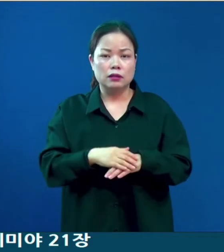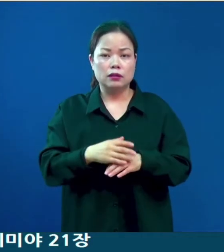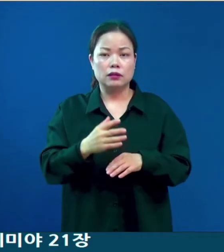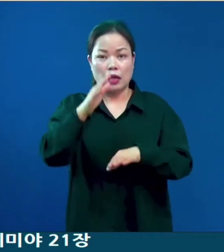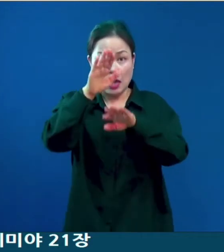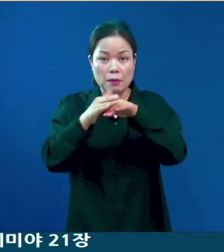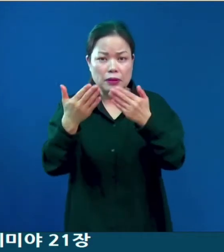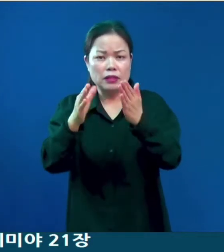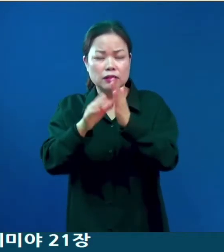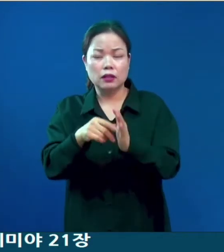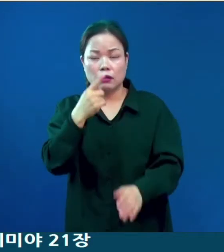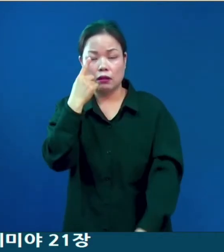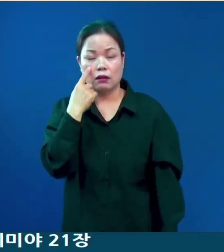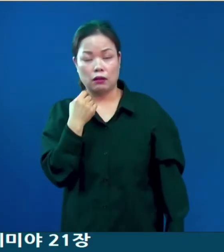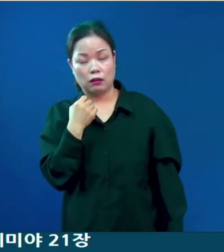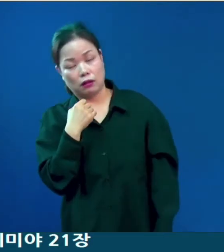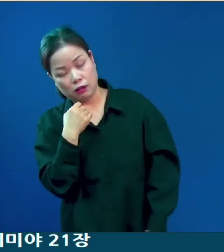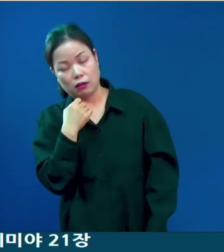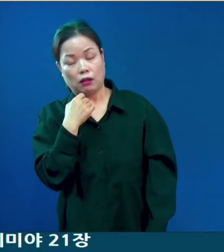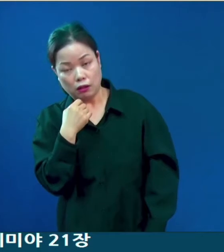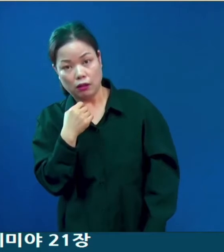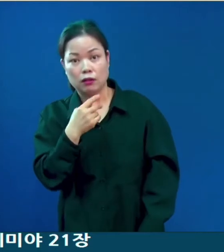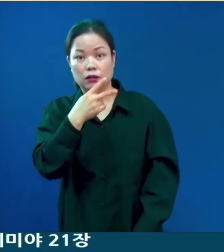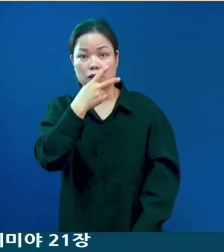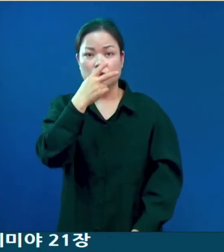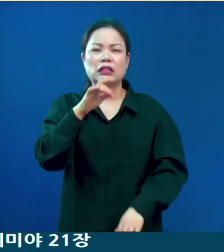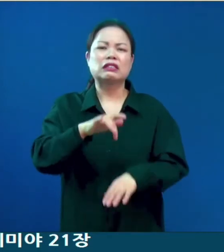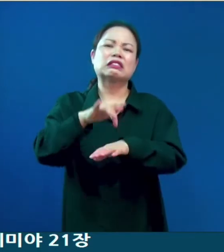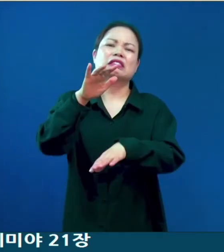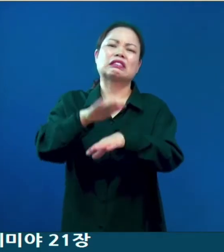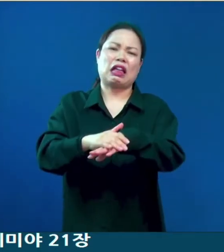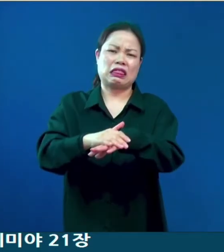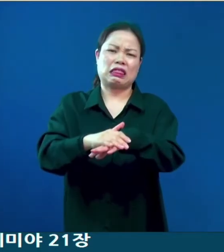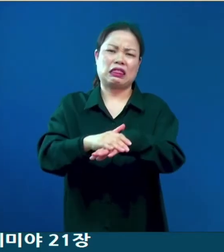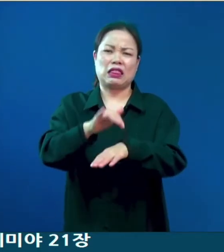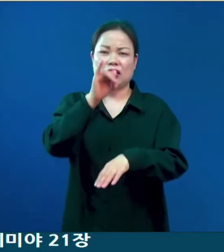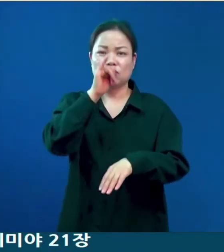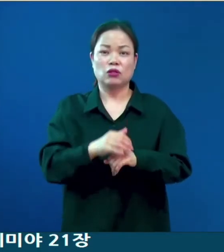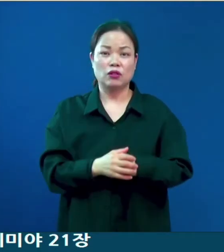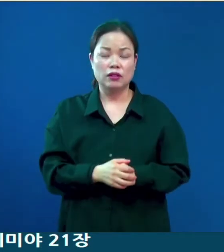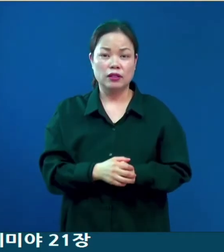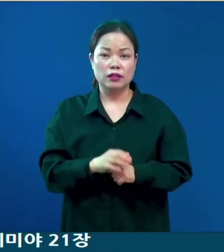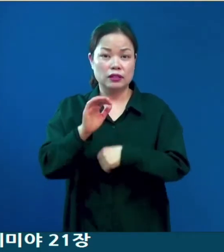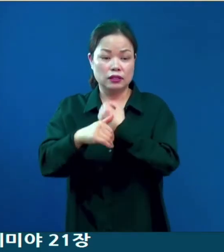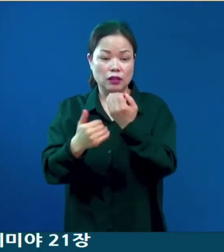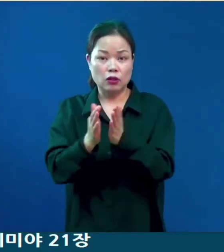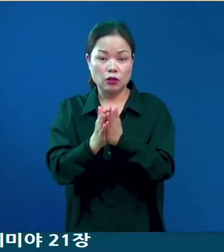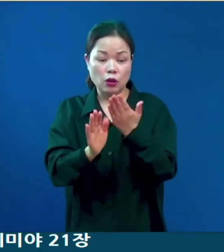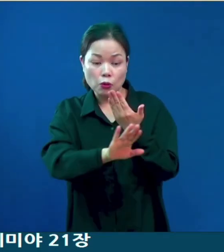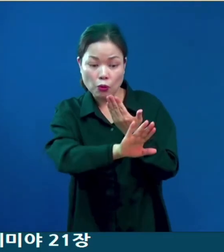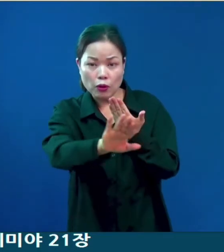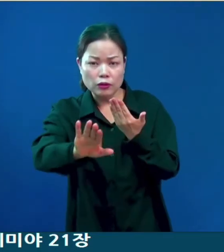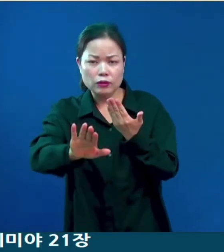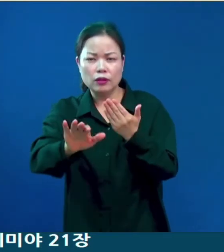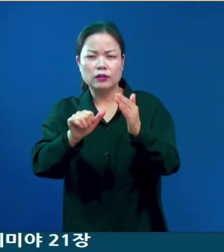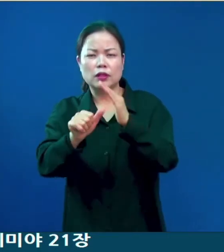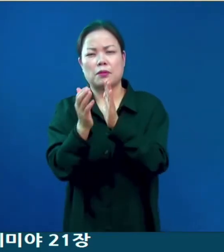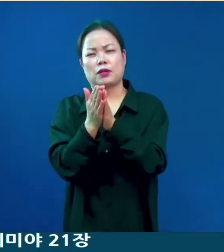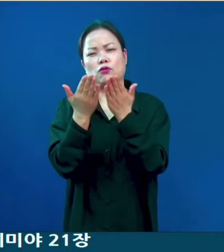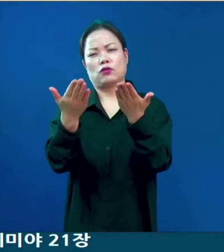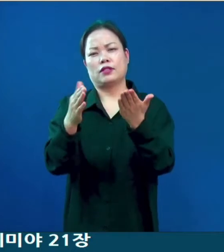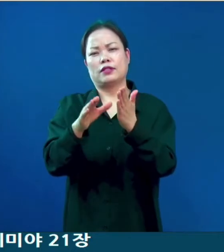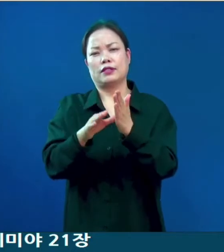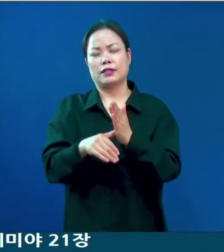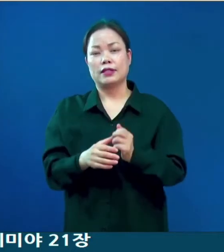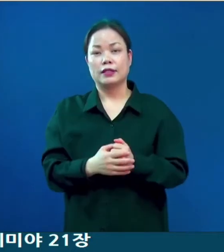주무시는 분 계시죠? 이렇게 조시는 분, 이것도 습관이 될 수 있는 거예요. 이런 습관들, 뭐 성경 외에도 대표 기도하실